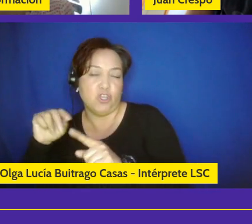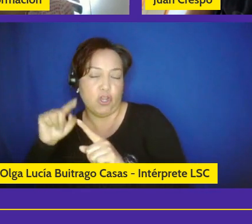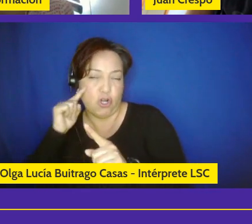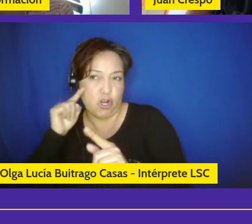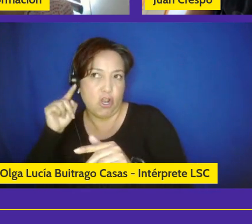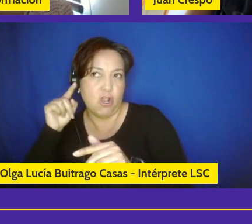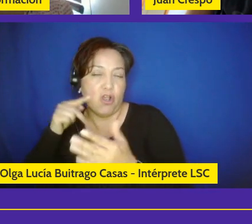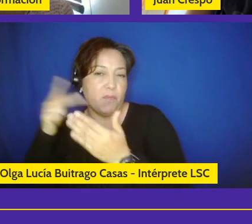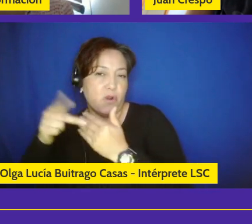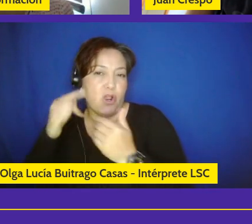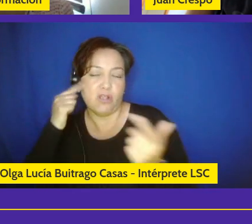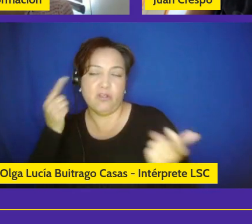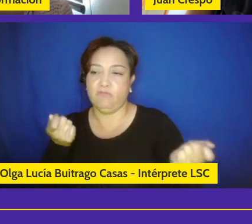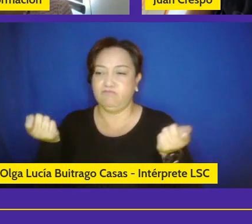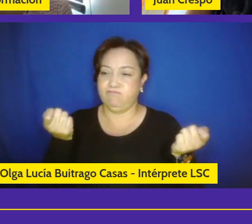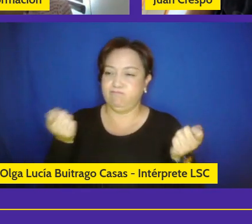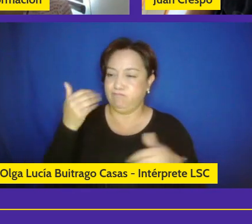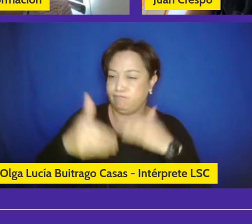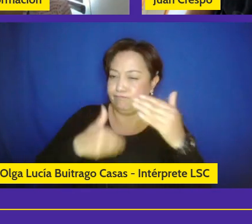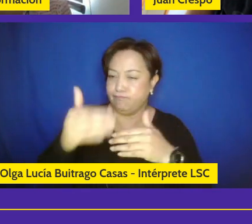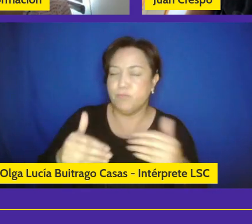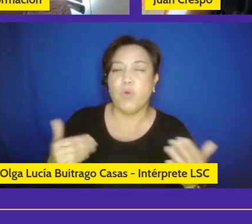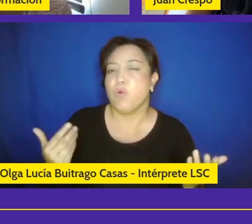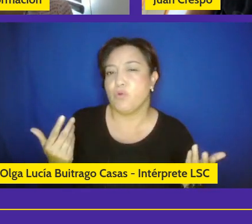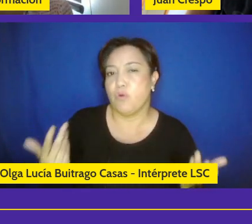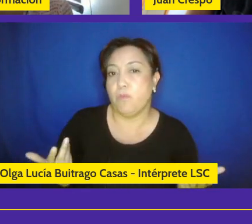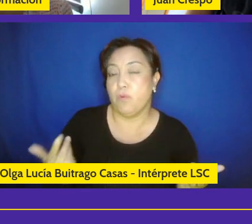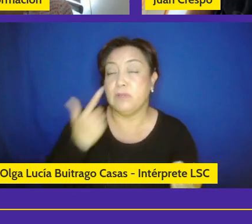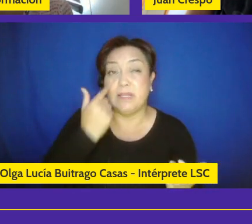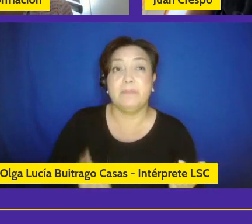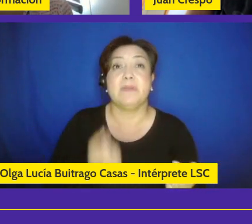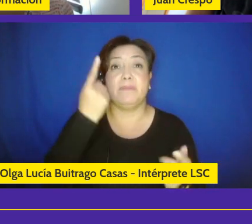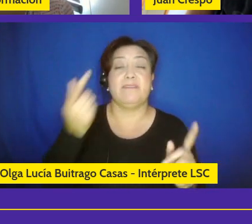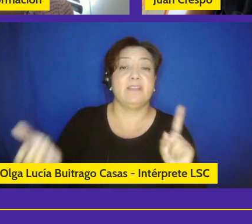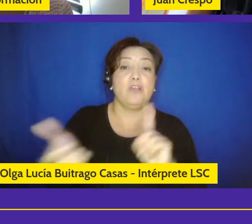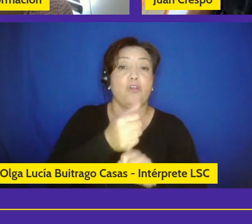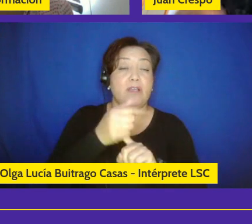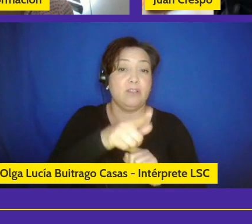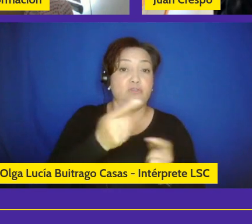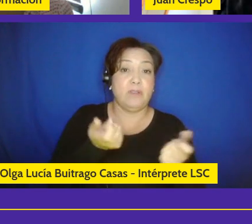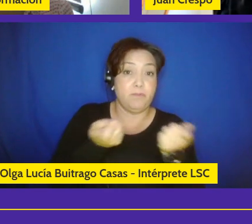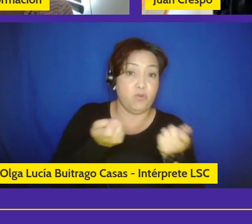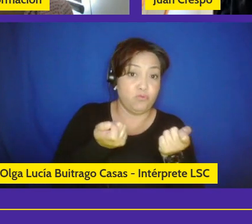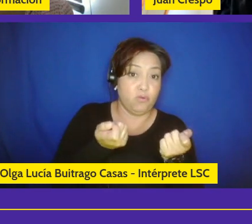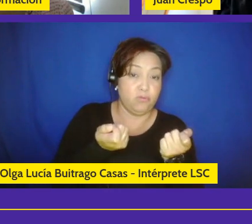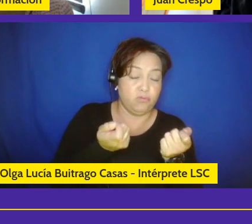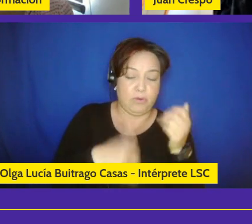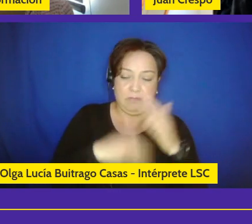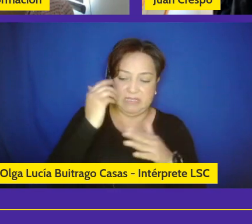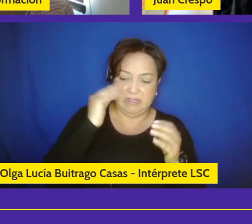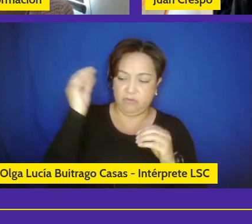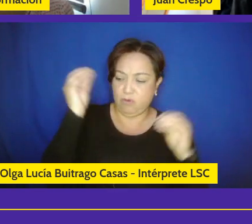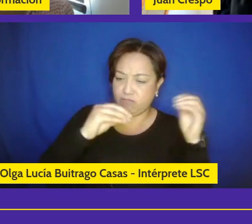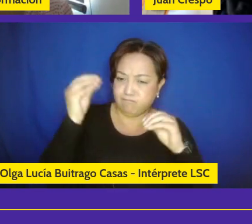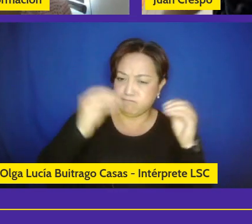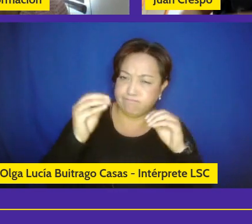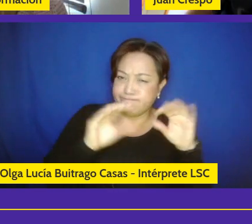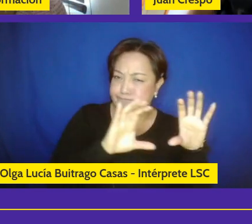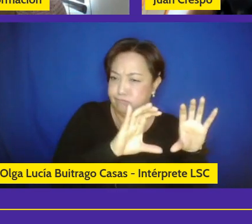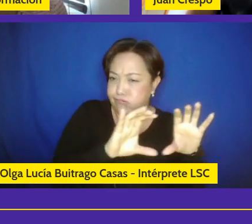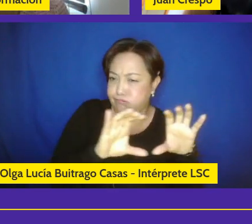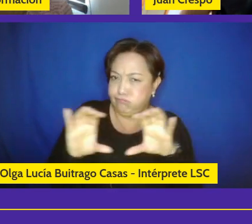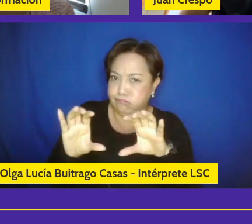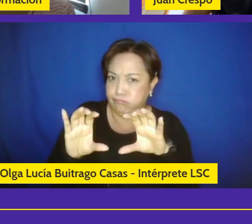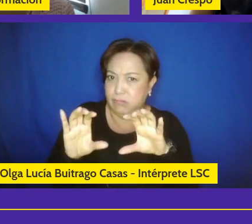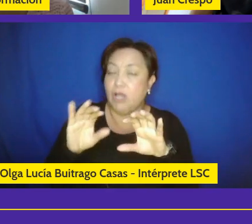que encuentras por primera vez al productor, incluso desde el desarrollo. ¿Cómo es ese proceso? Si